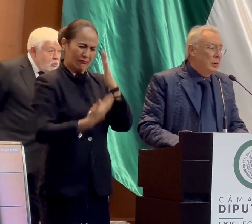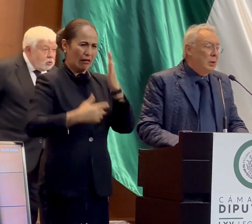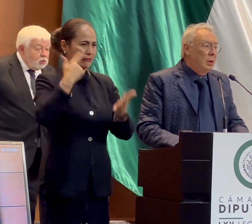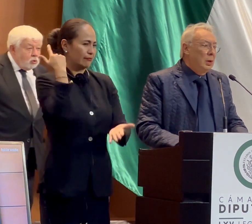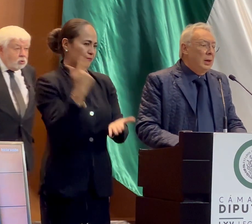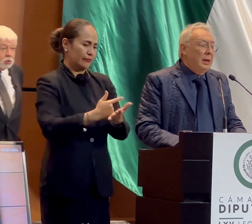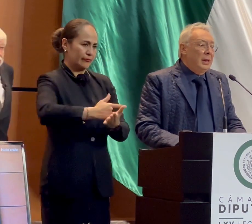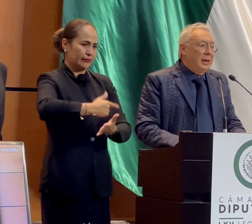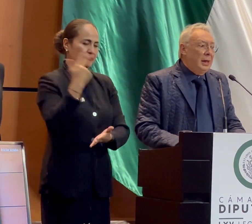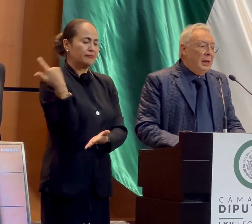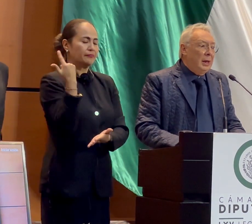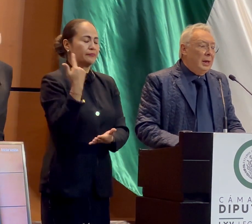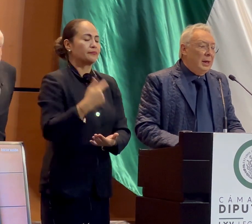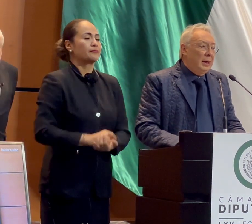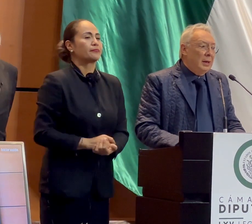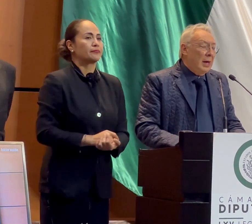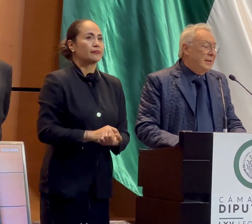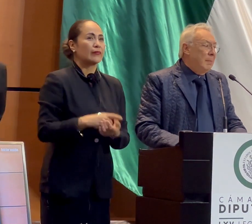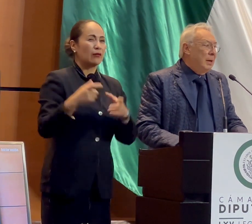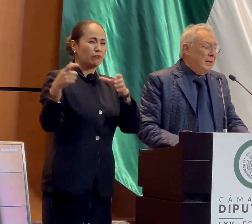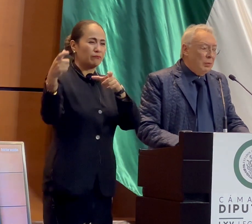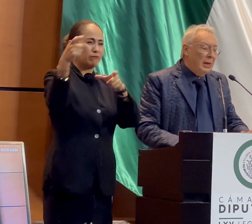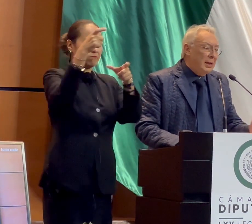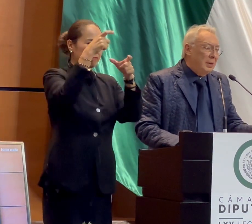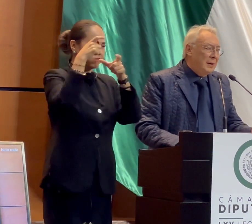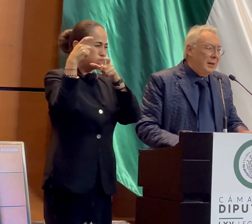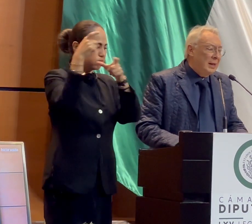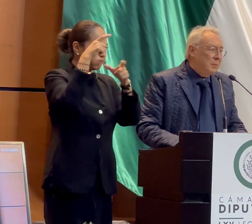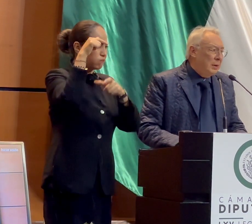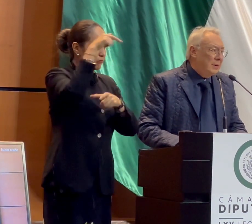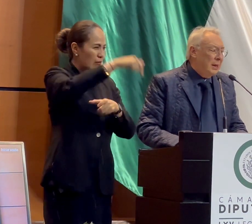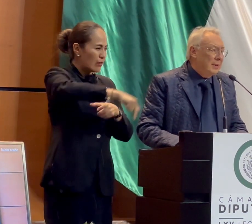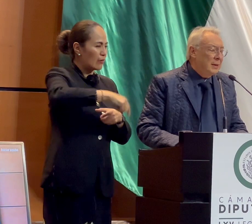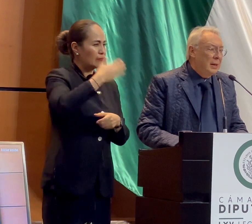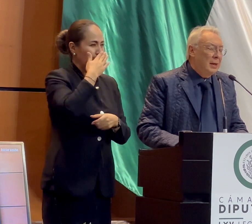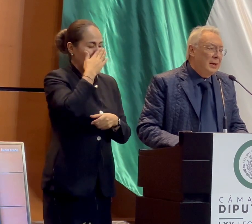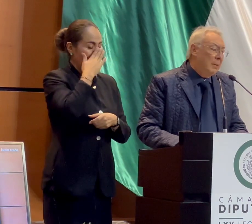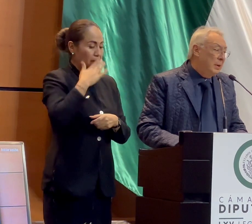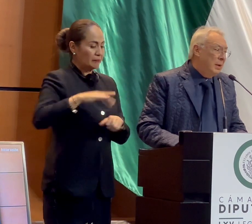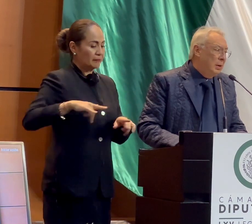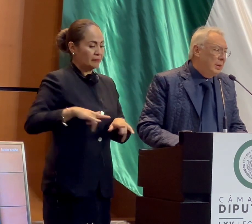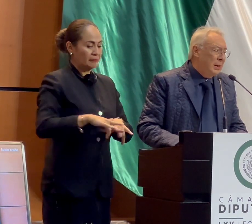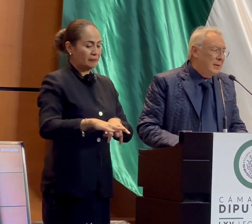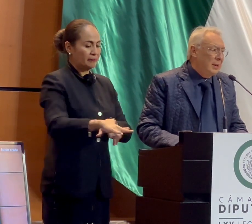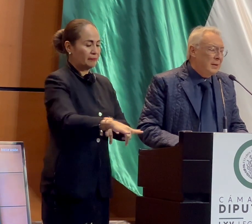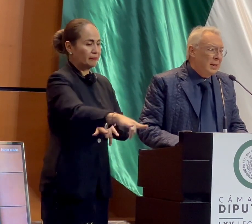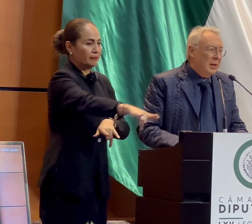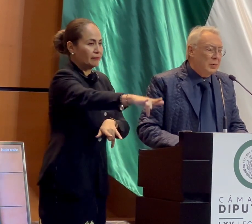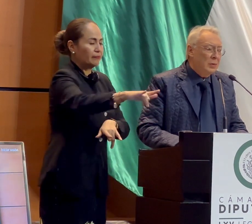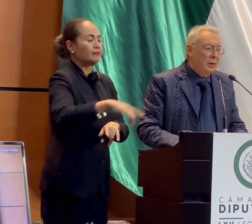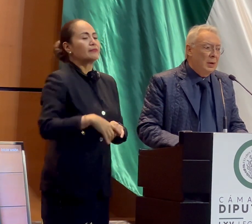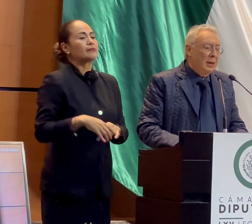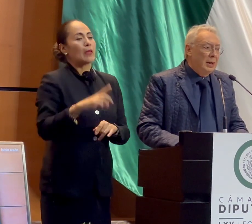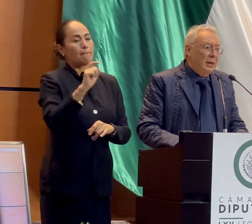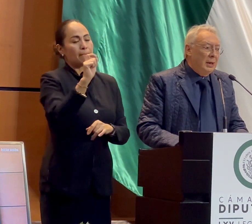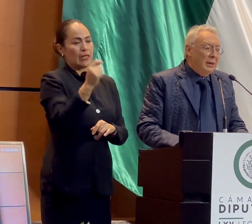fenómeno, que se apareció en la cabecera de las pistas, de la pista 23 en este